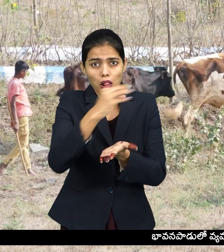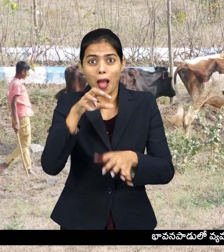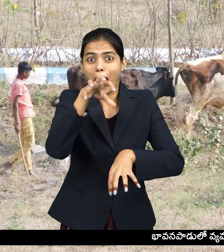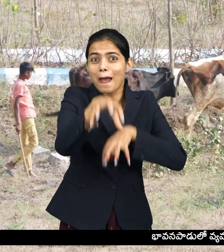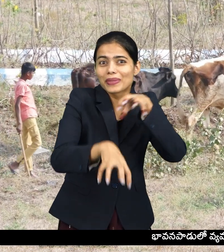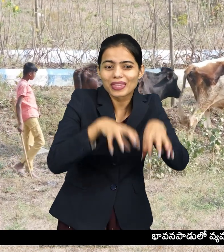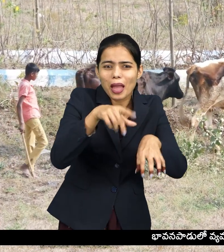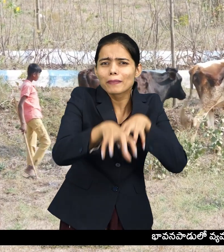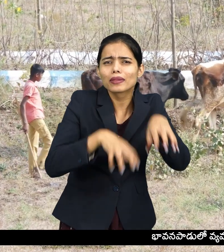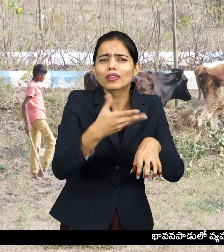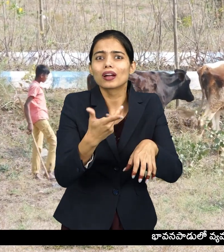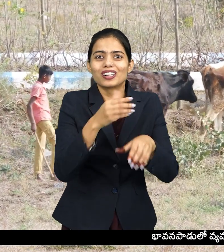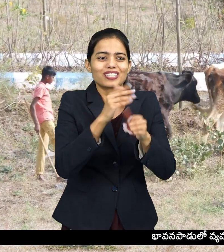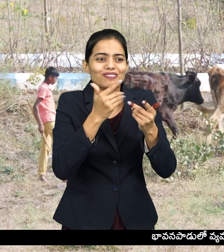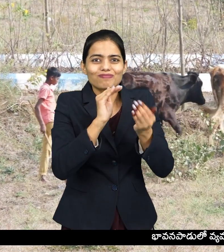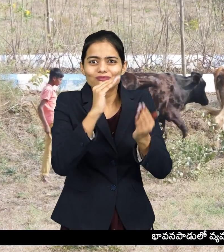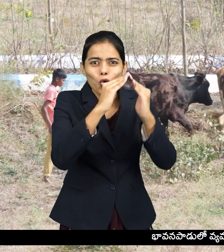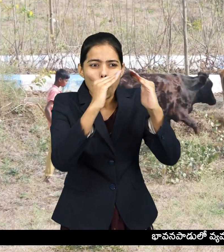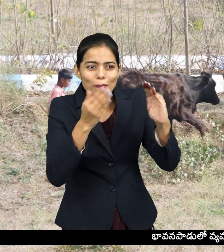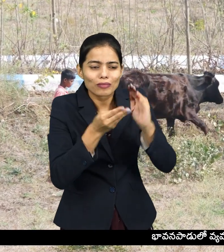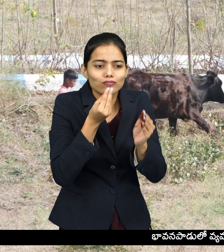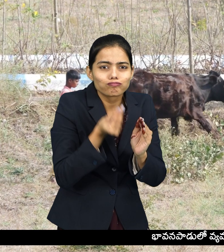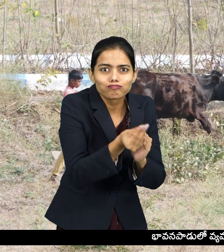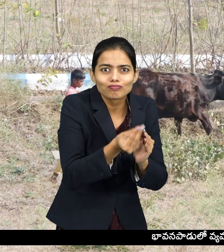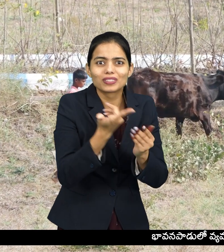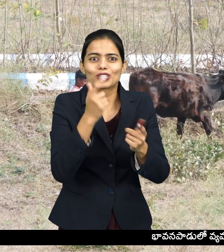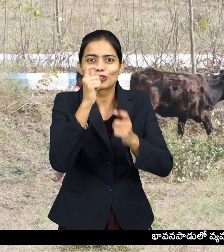భావనపాడులో వ్యవసాయం మరియు పశుపాలన.